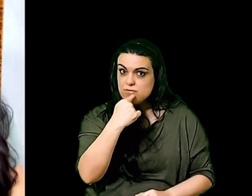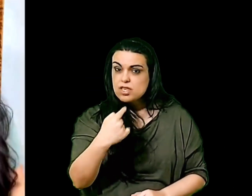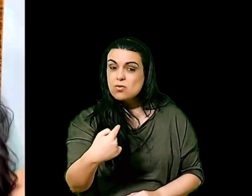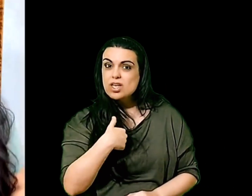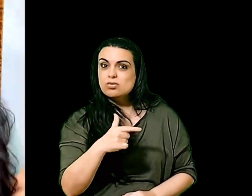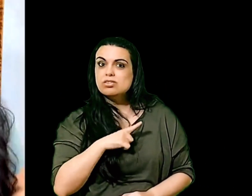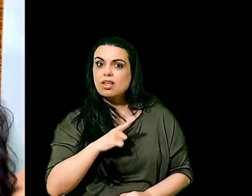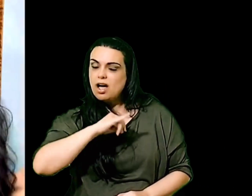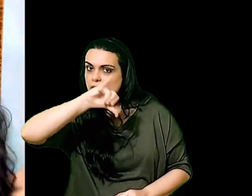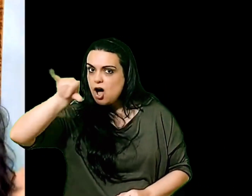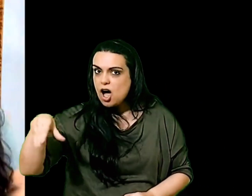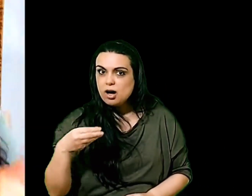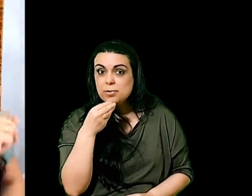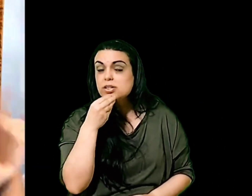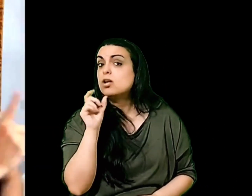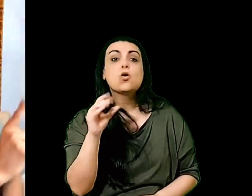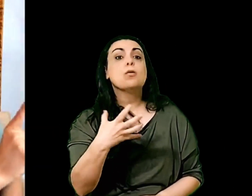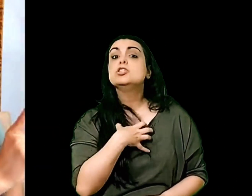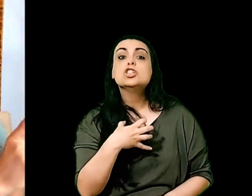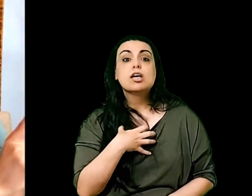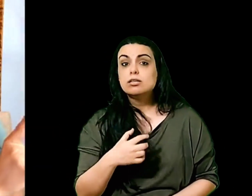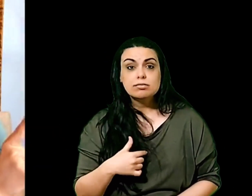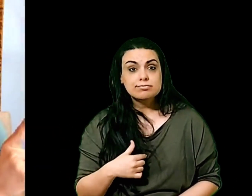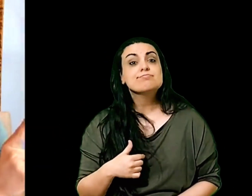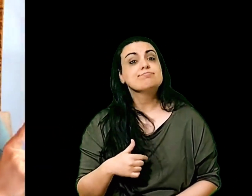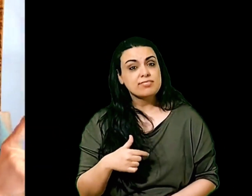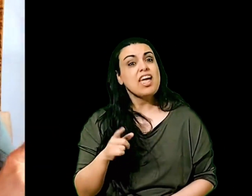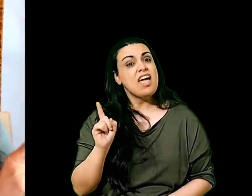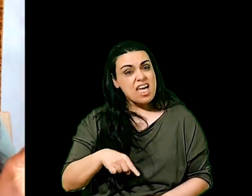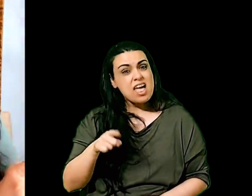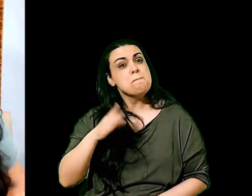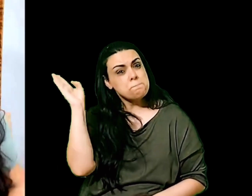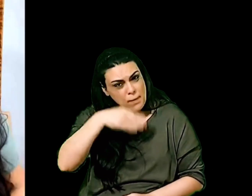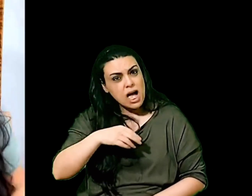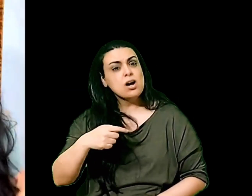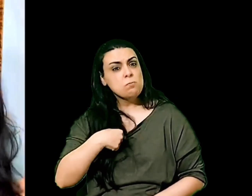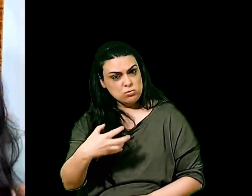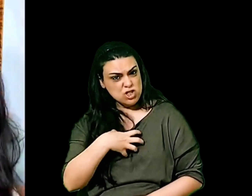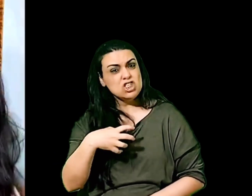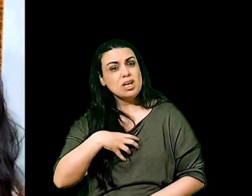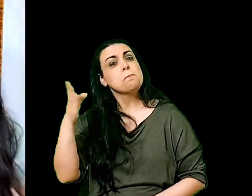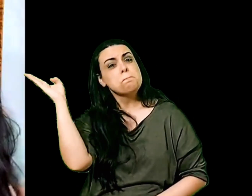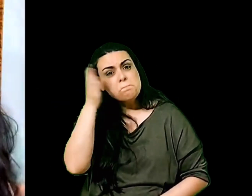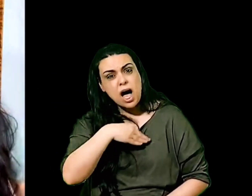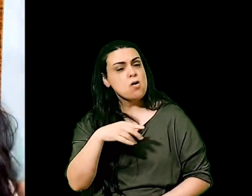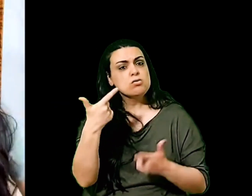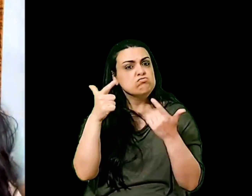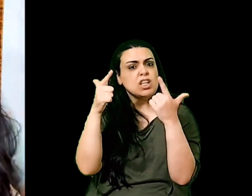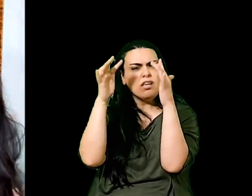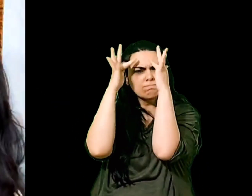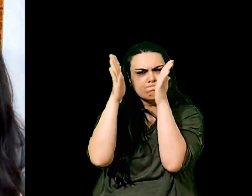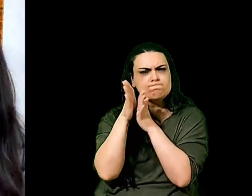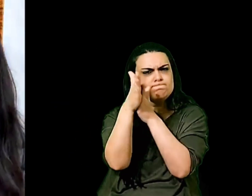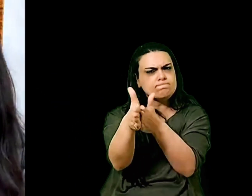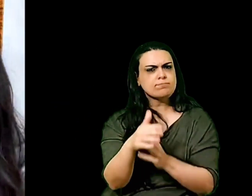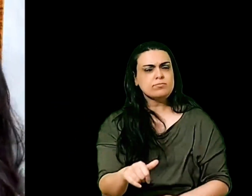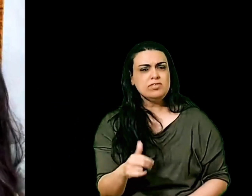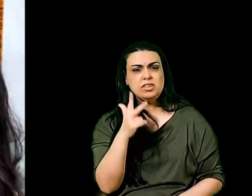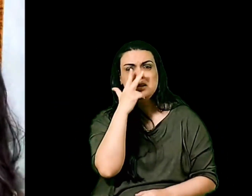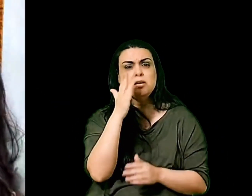enquadrava com o tipo de perfil que eu estava tendo diante da oportunidade que Deus estava me dando, era o servo mau e infiel, que num